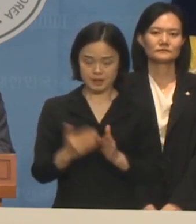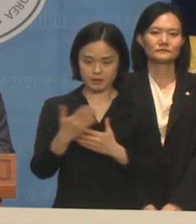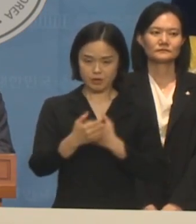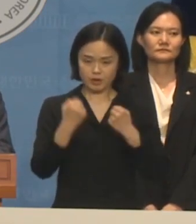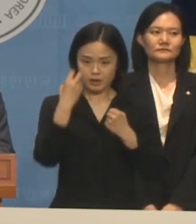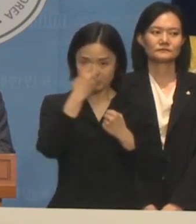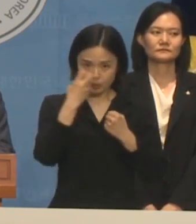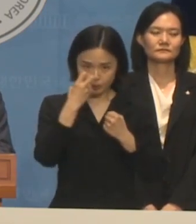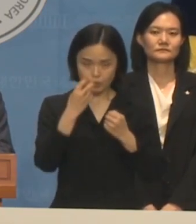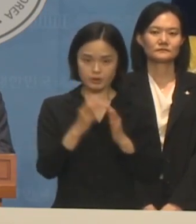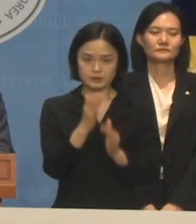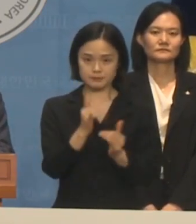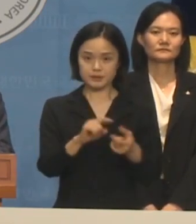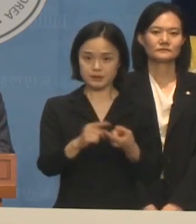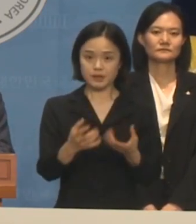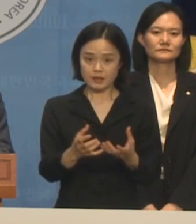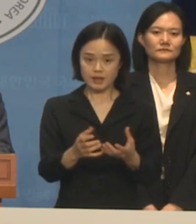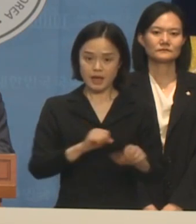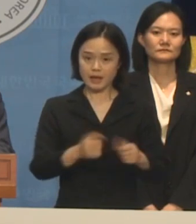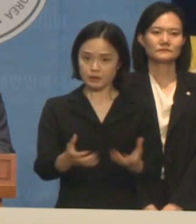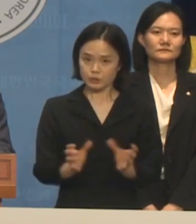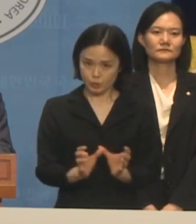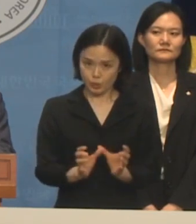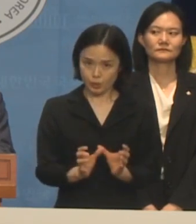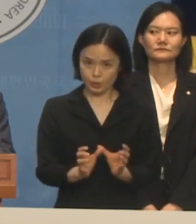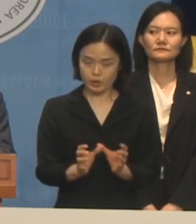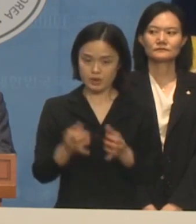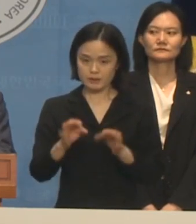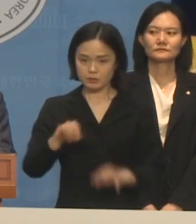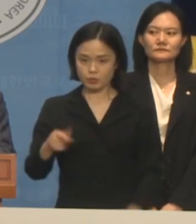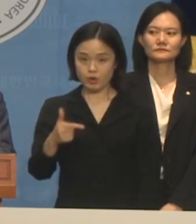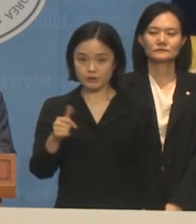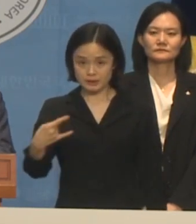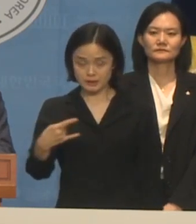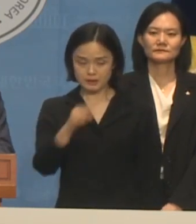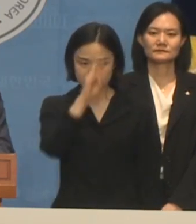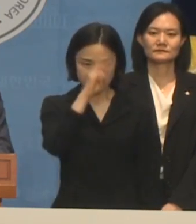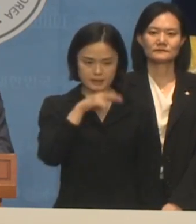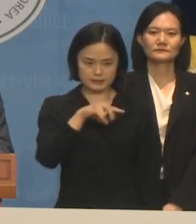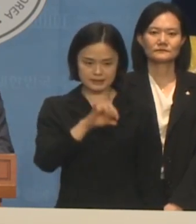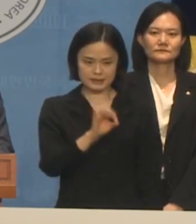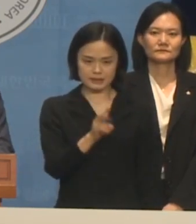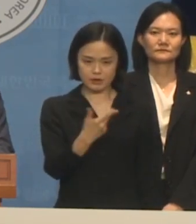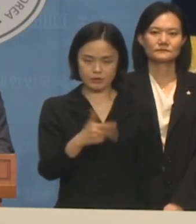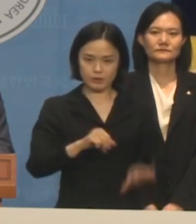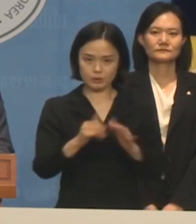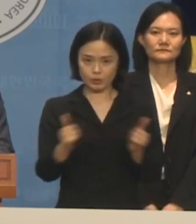건강돌봄시민행동 김원일 운영위원님과 박시영 활동가님 참석하셨습니다.